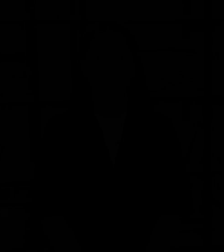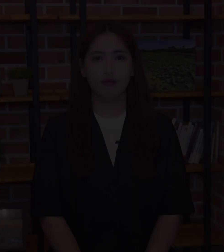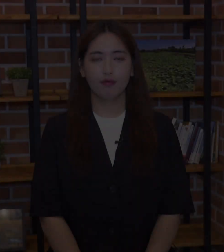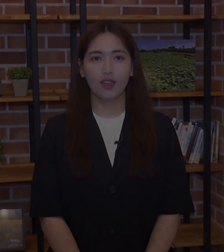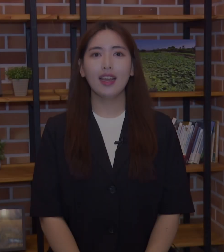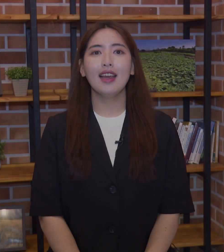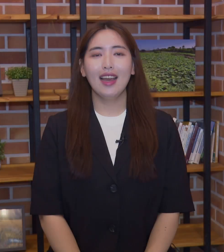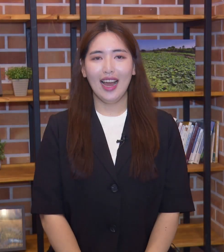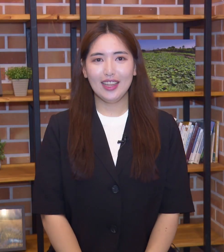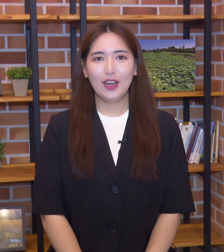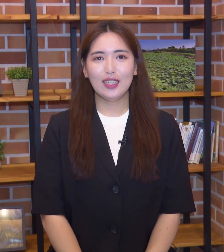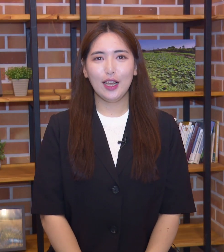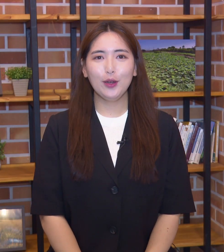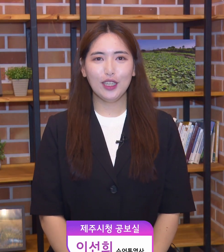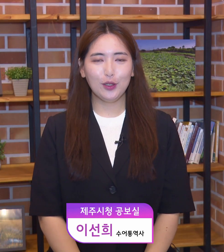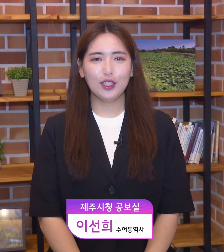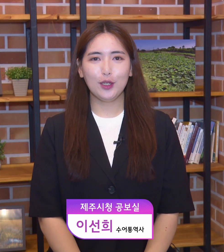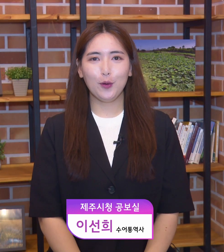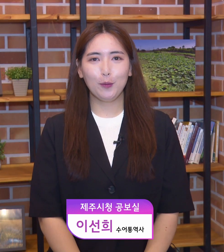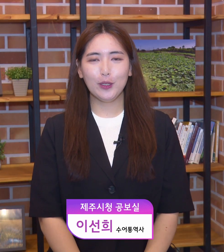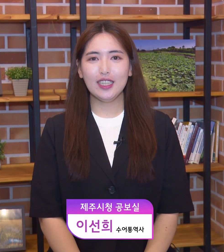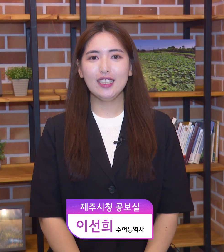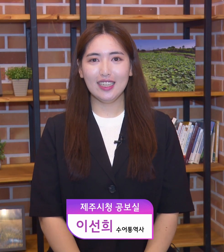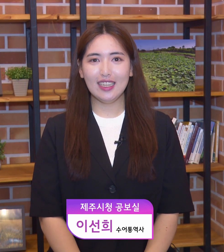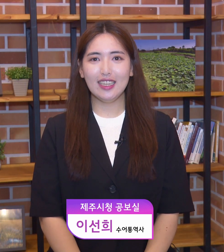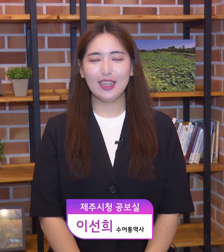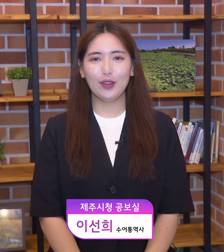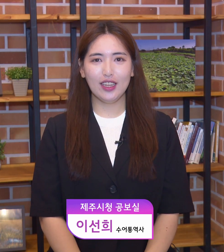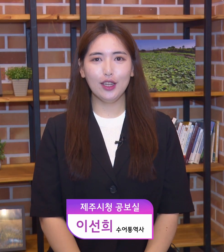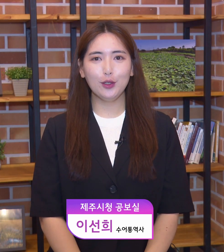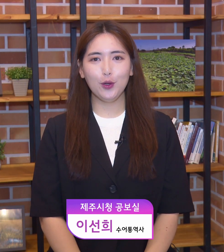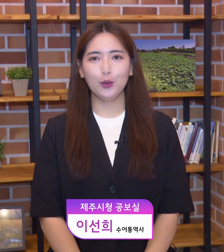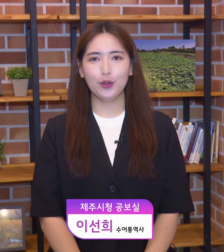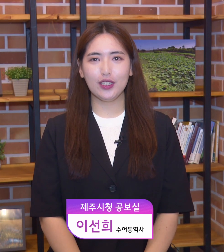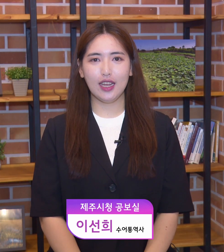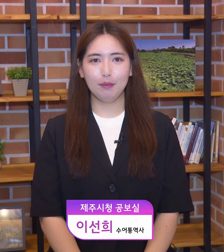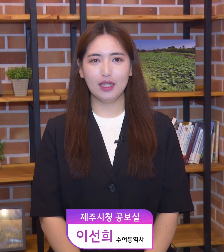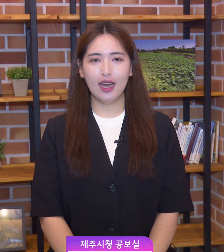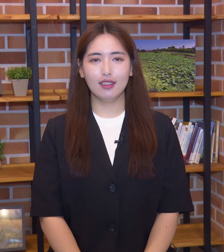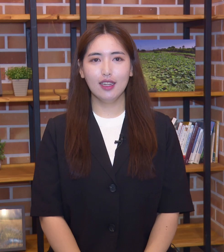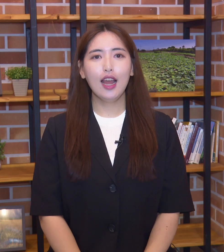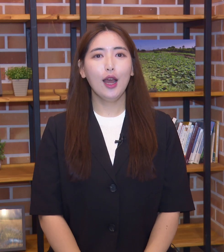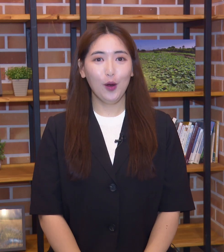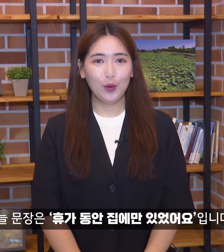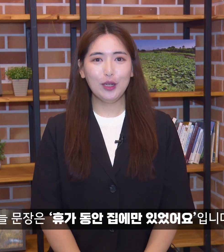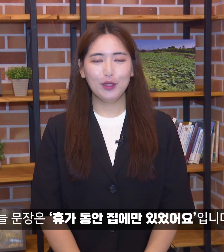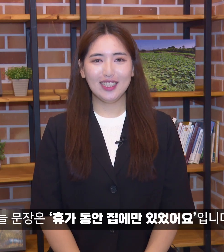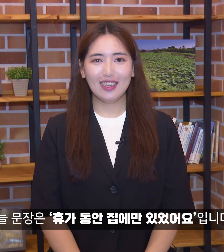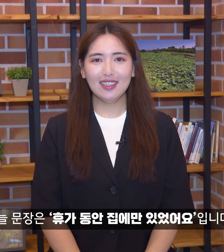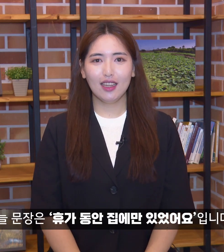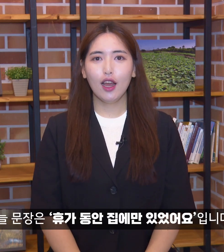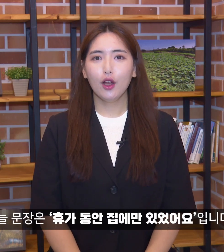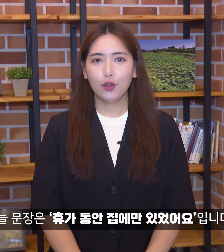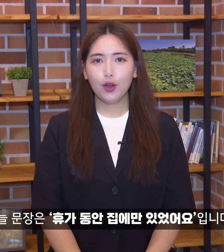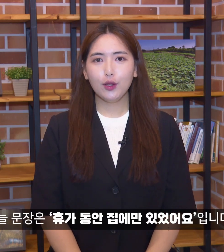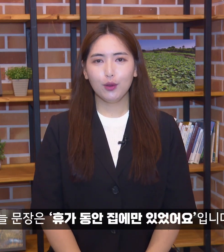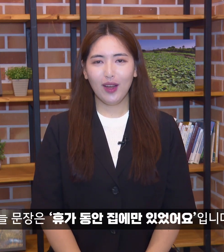안녕하세요. 제조시청공보실 이선희 수어통역사입니다. 오늘 문장은 휴가 동안